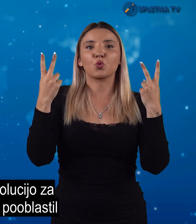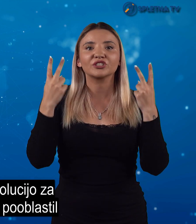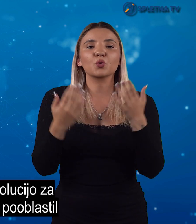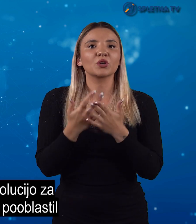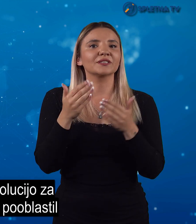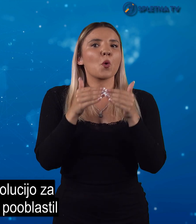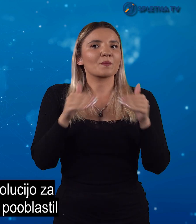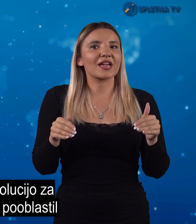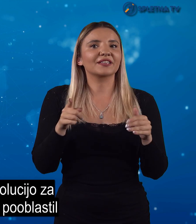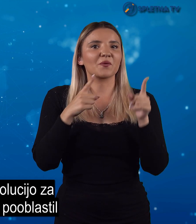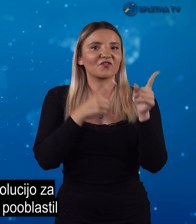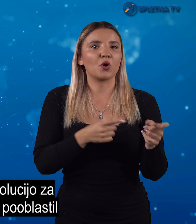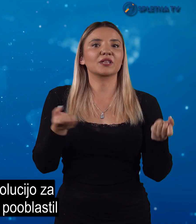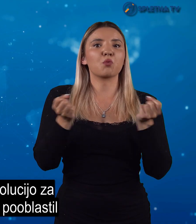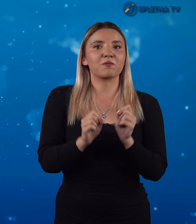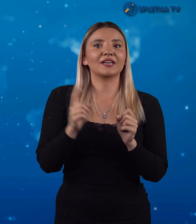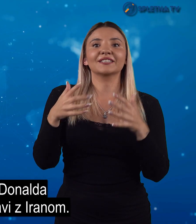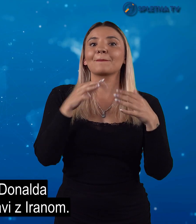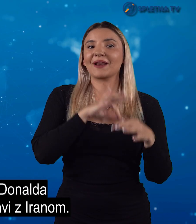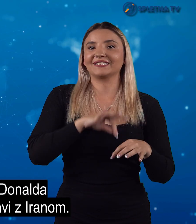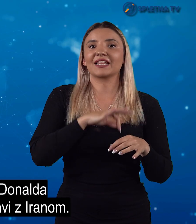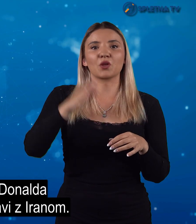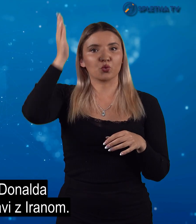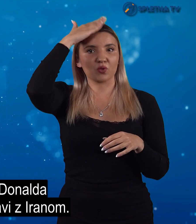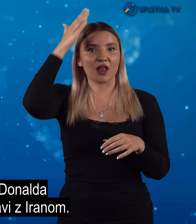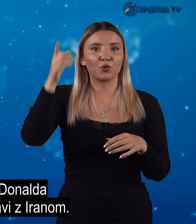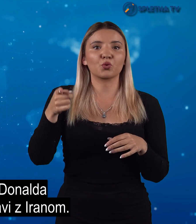resolucijo za omejitev vojnih pooblastil predsednika Donalda Trumpa v